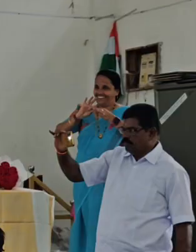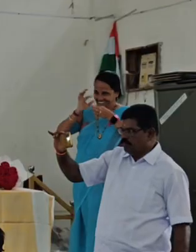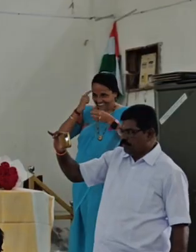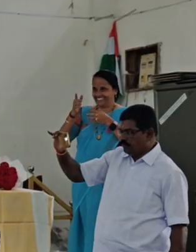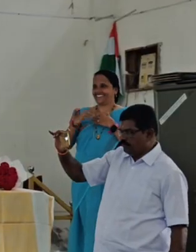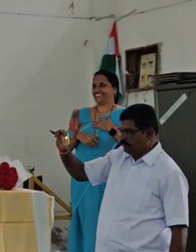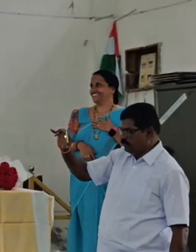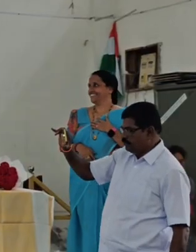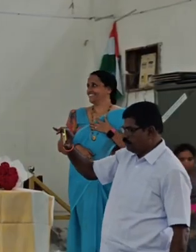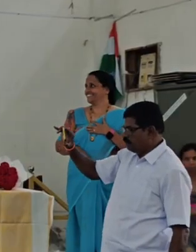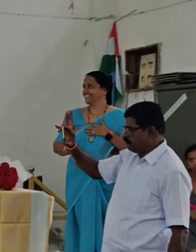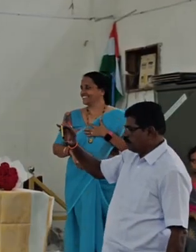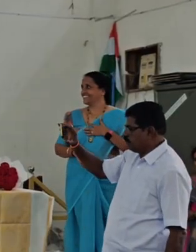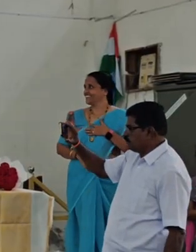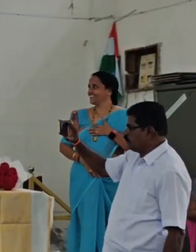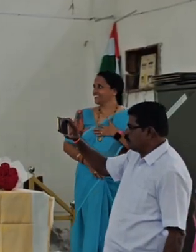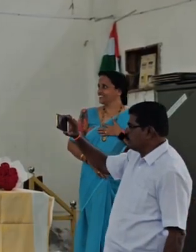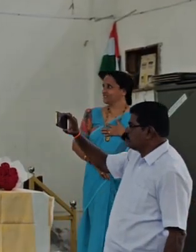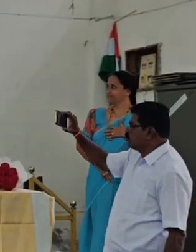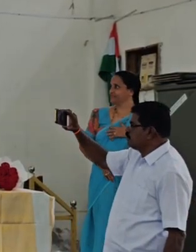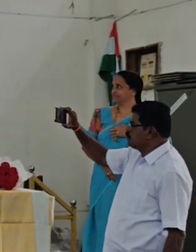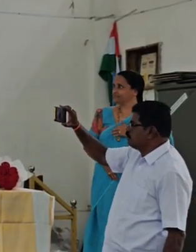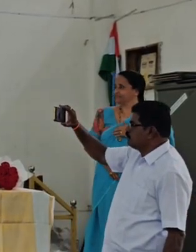ప్రోత్సహించవలసిన అవసరం ఉంది. మనం చూసుకుంటే